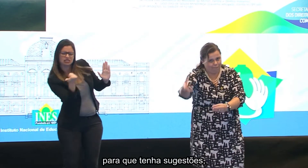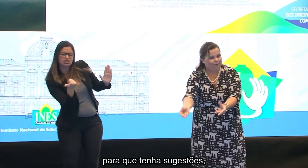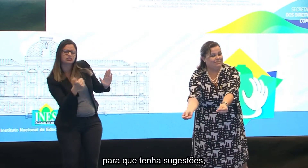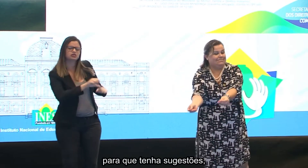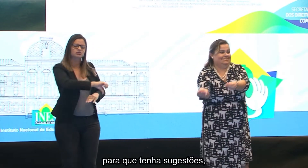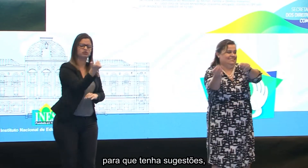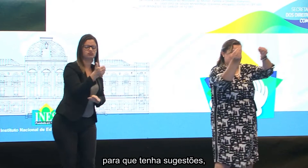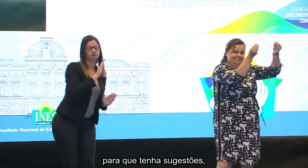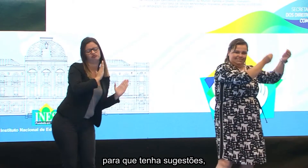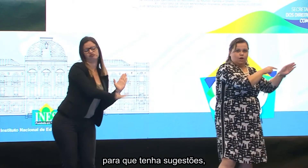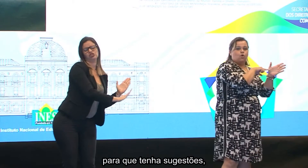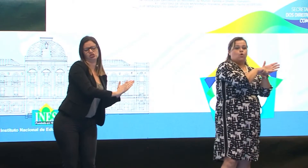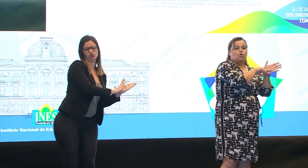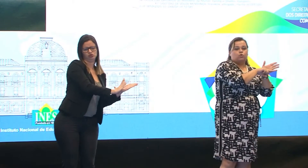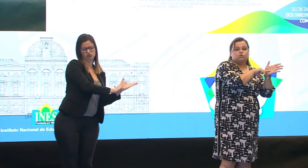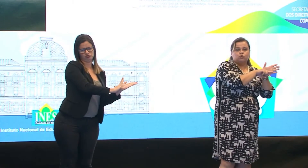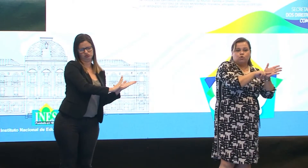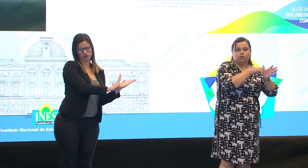tenha sugestões.